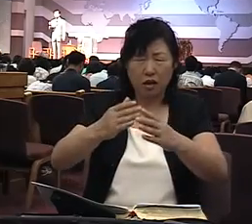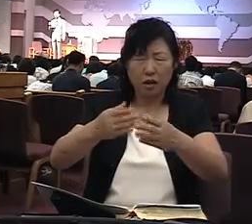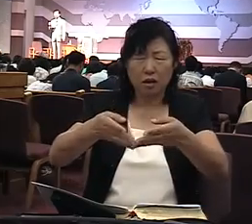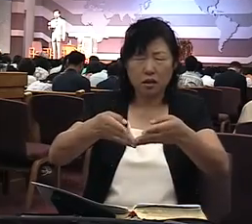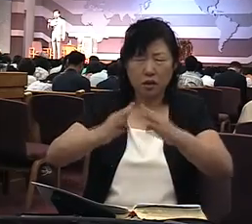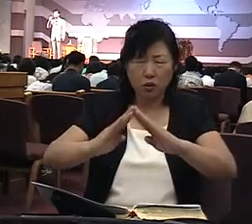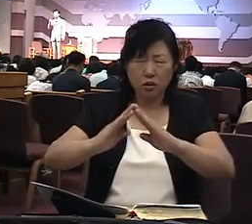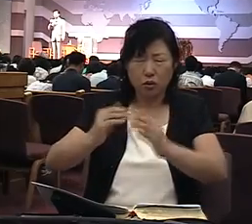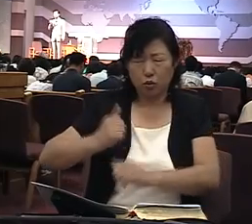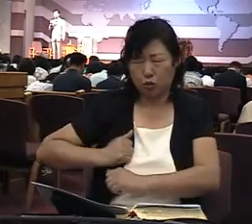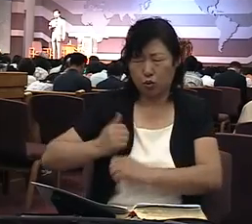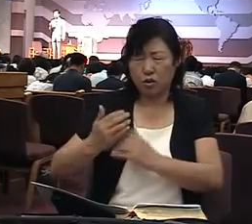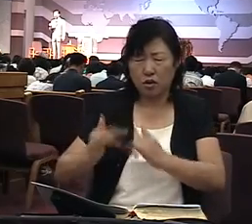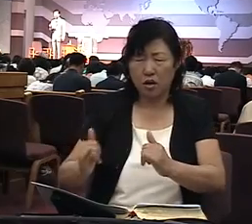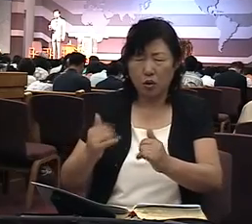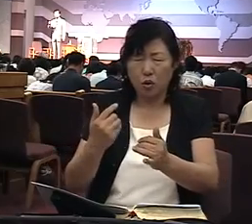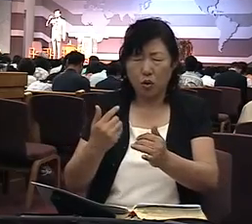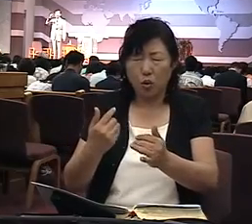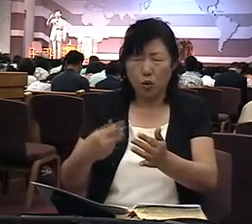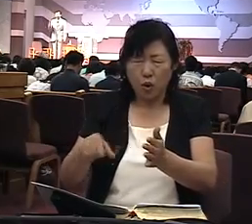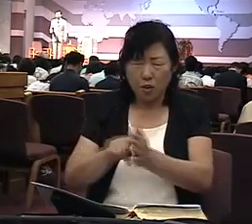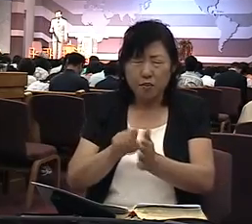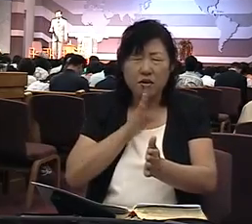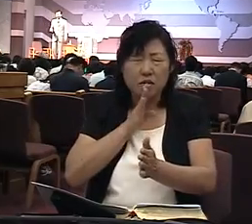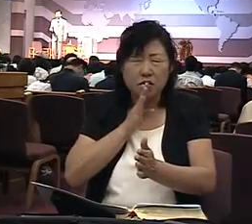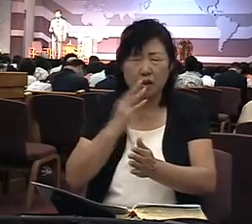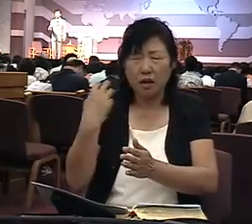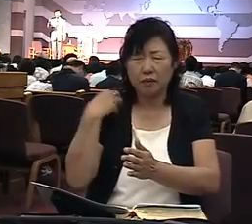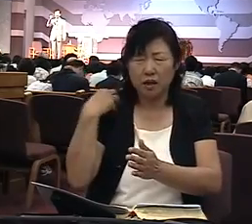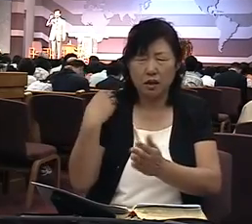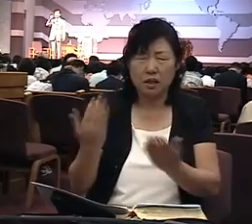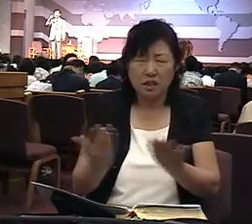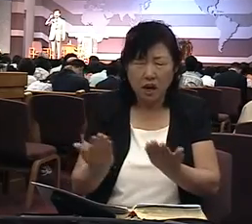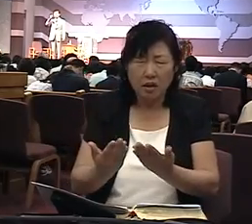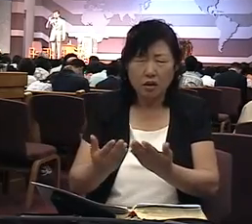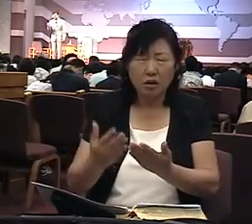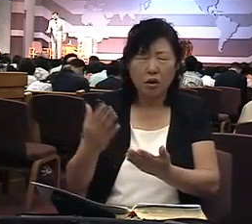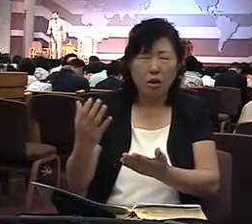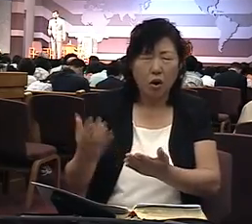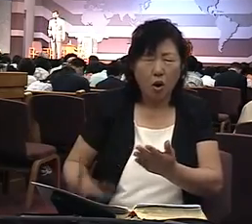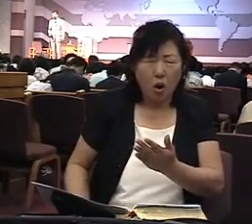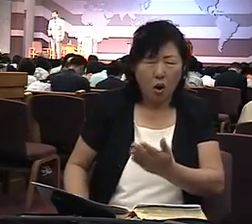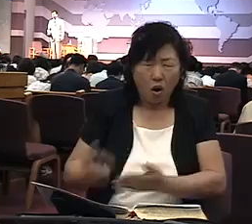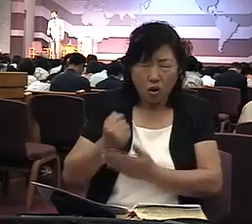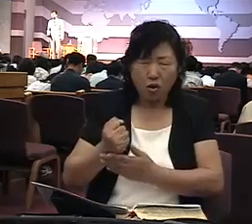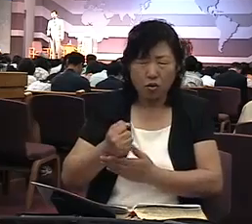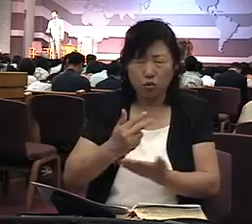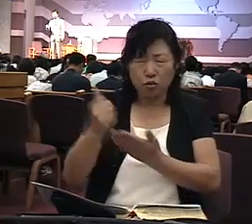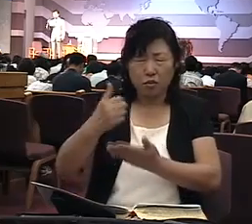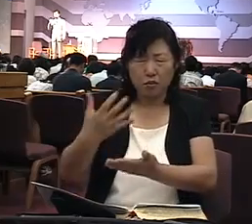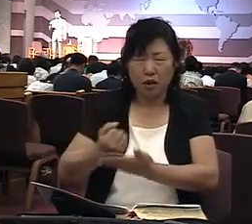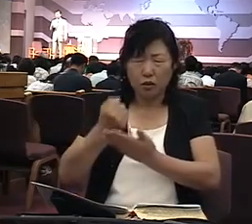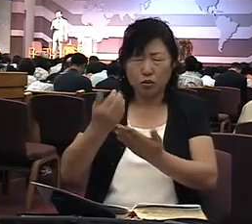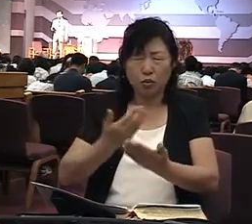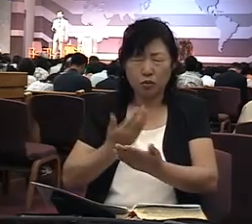위해 반드시 감당해야 될 우리의 사역으로 주님 받아들이게 하여 주시옵소서. 그동안 아버지 훈련